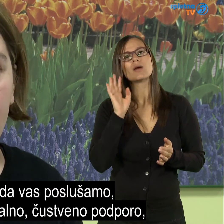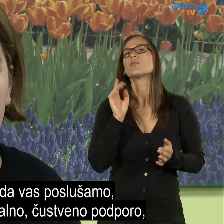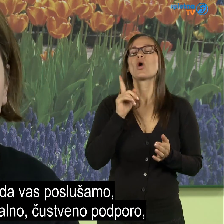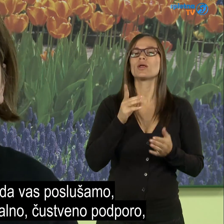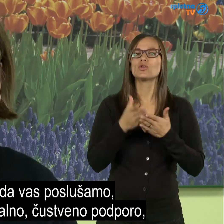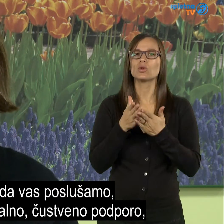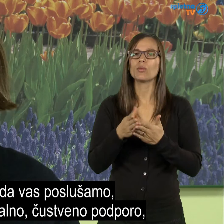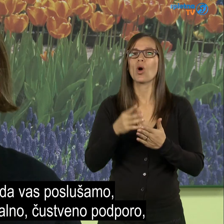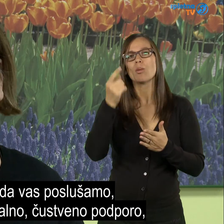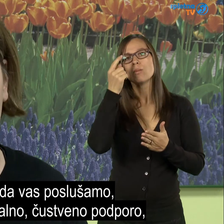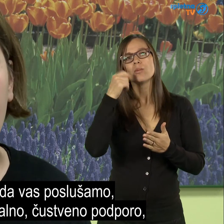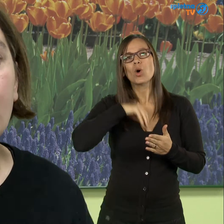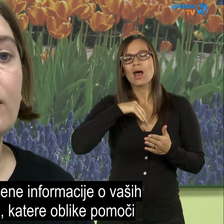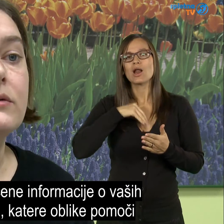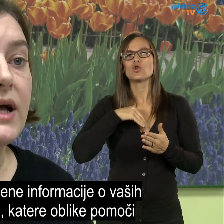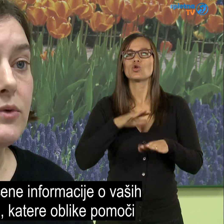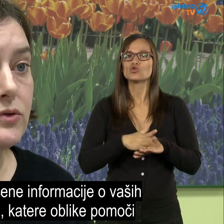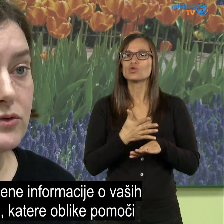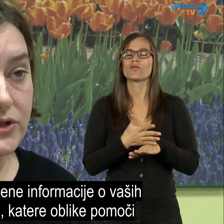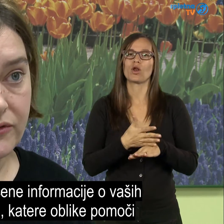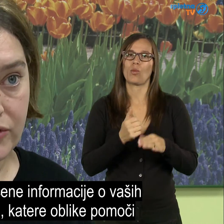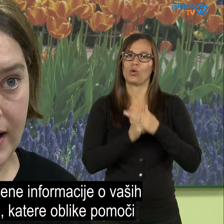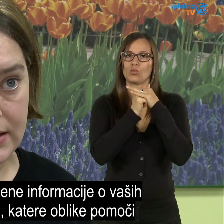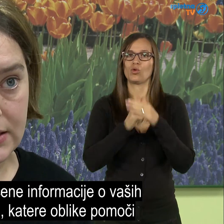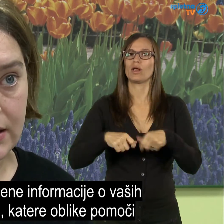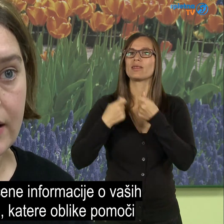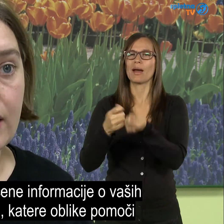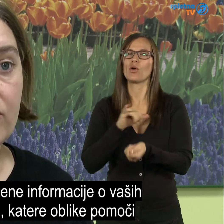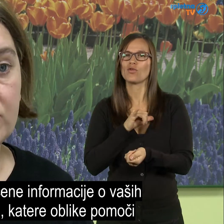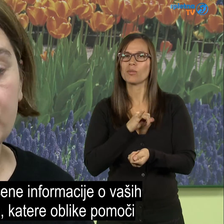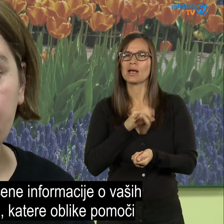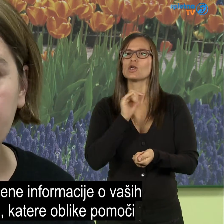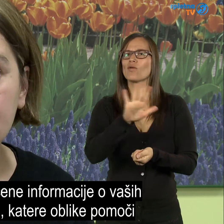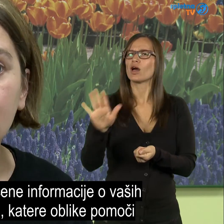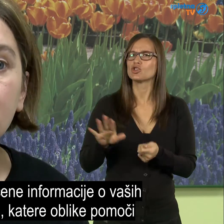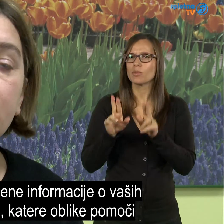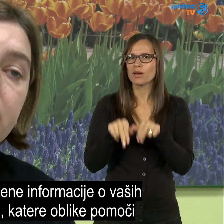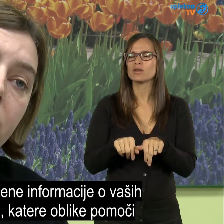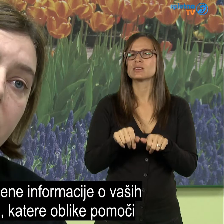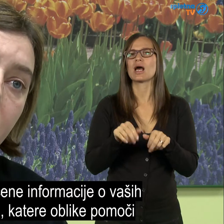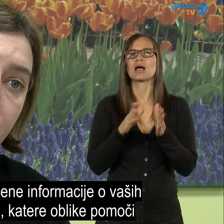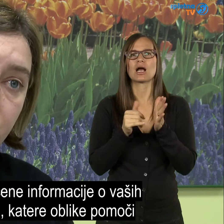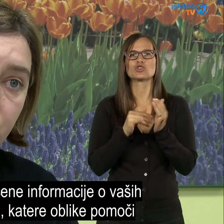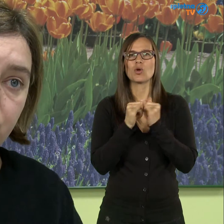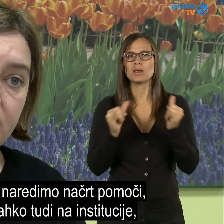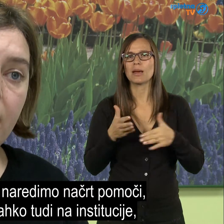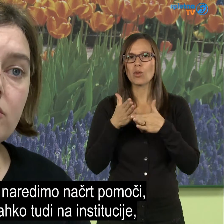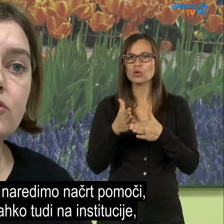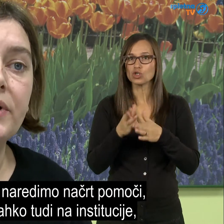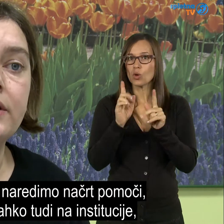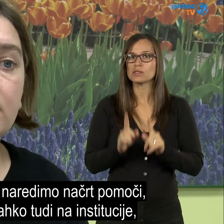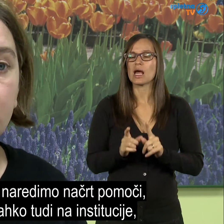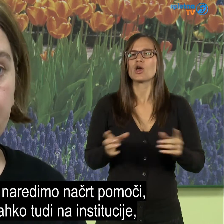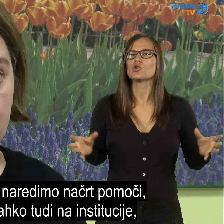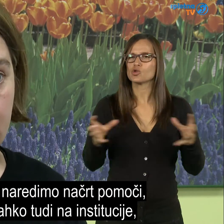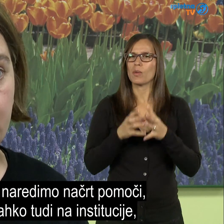nudimo moralno, čustveno podporo, vam damo določene informacije o vaših pravicah, o tem, katere oblike pomoči obstajajo,